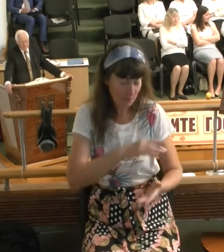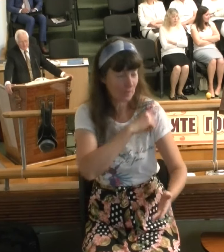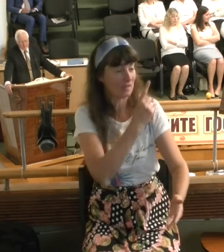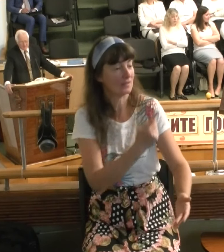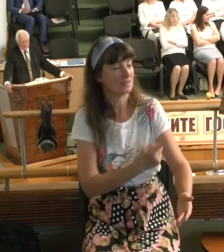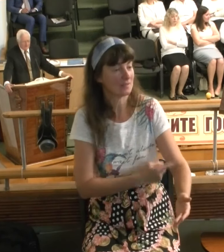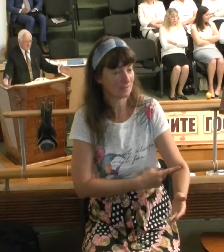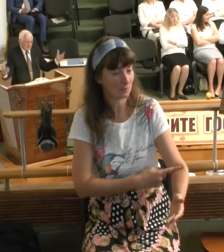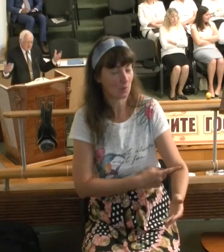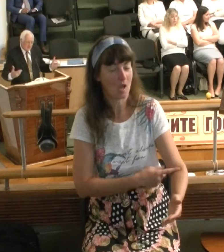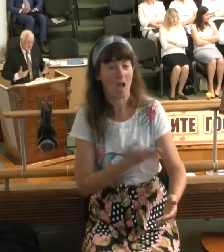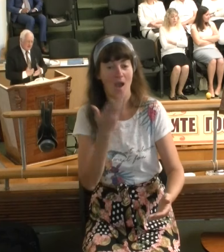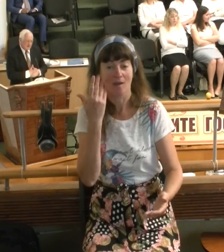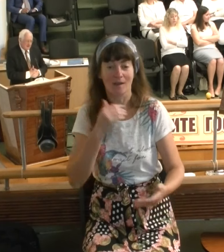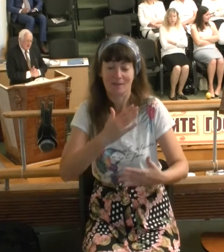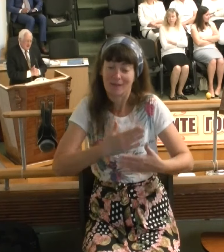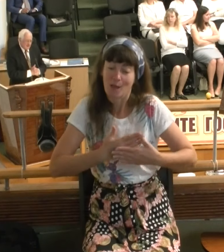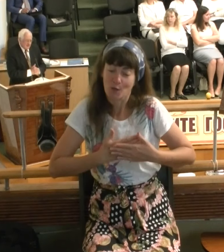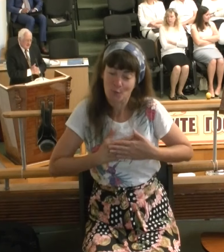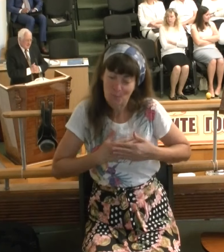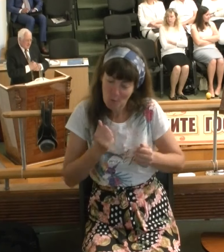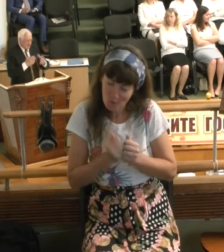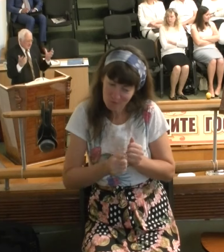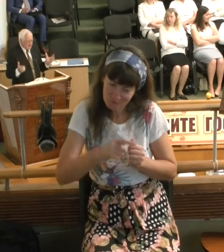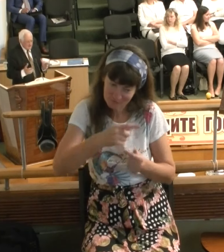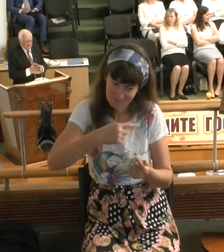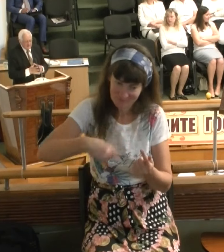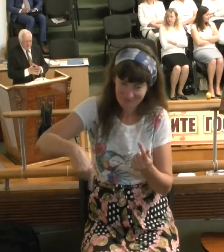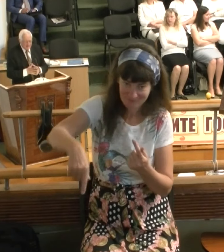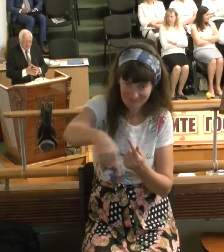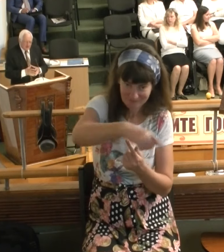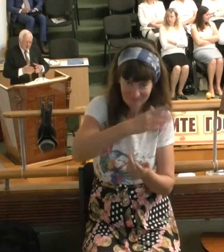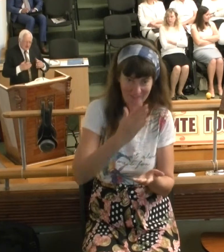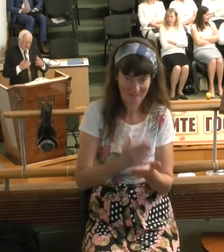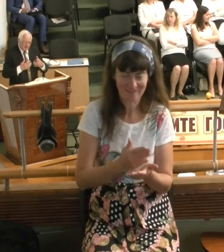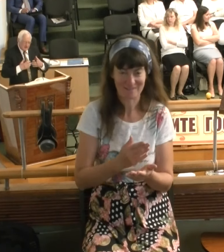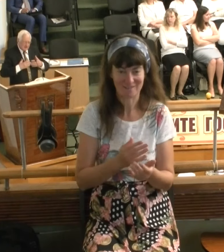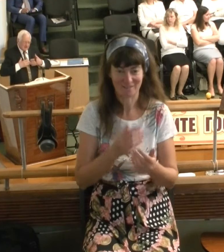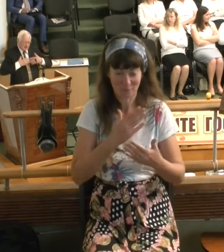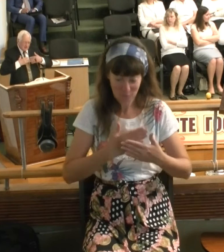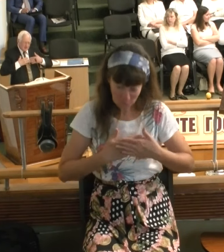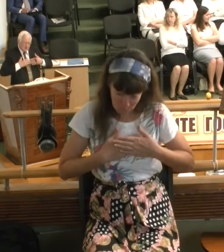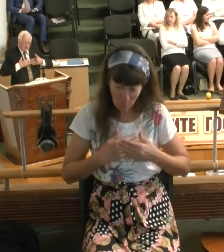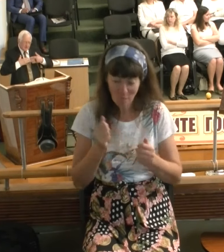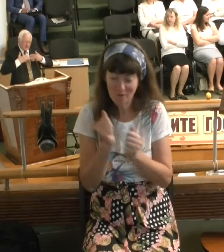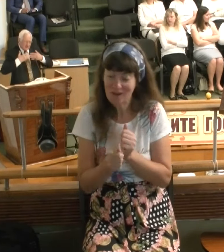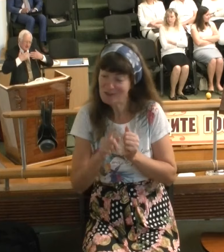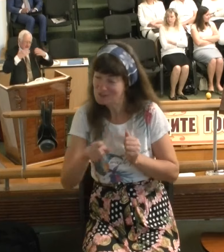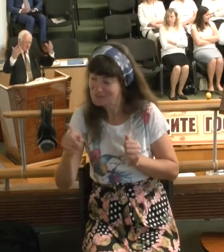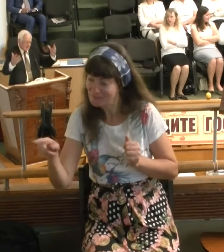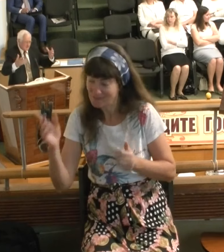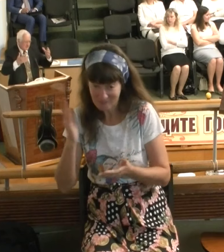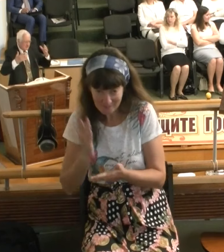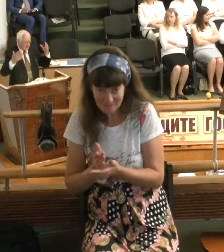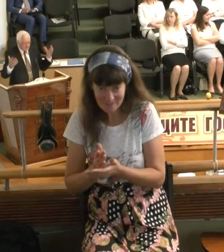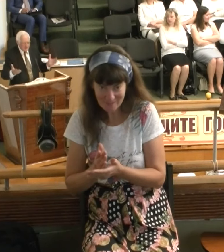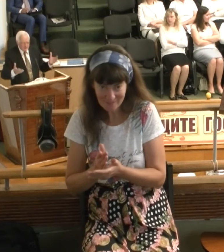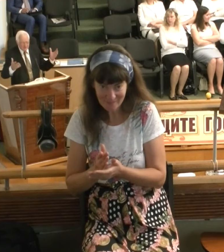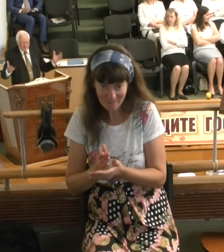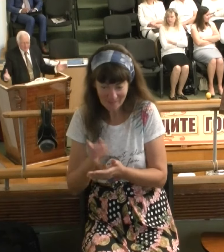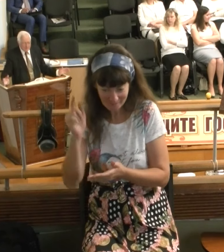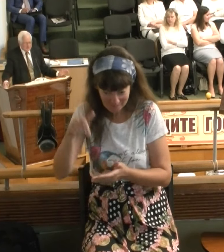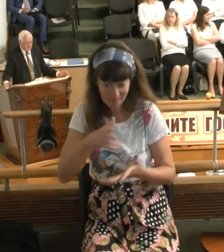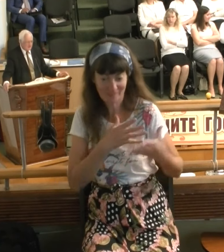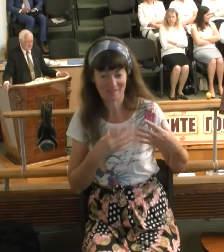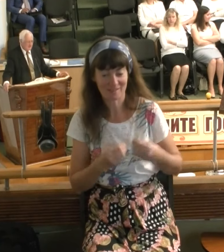Когда только начиналась перестройка, и нам приходилось выходить, дали возможность выходить к людям на